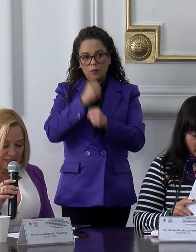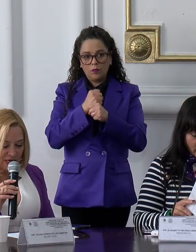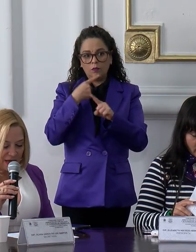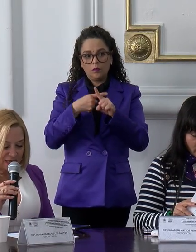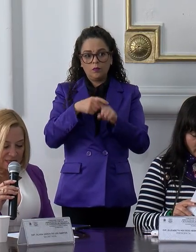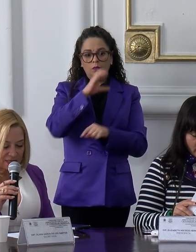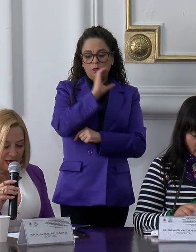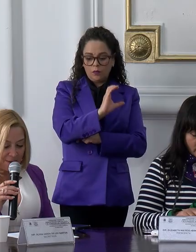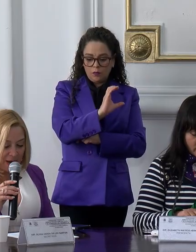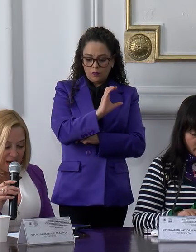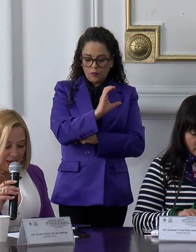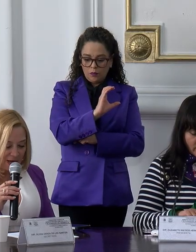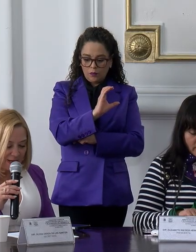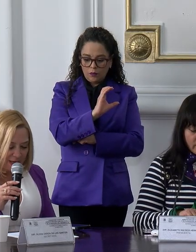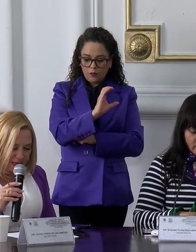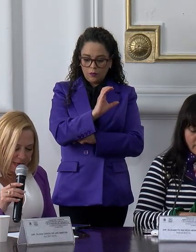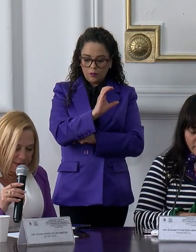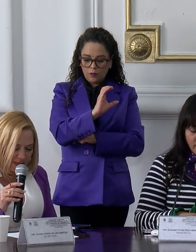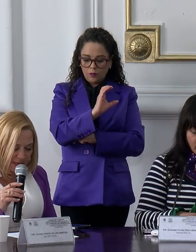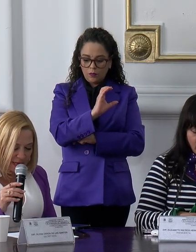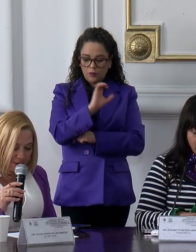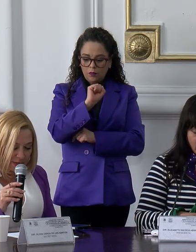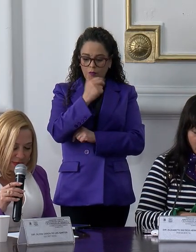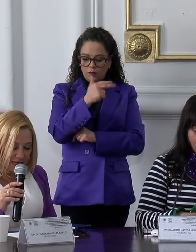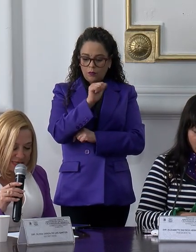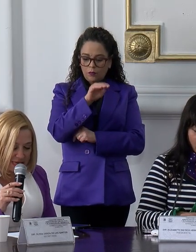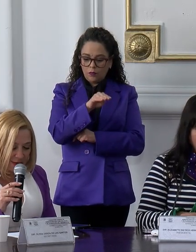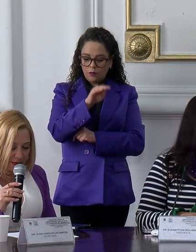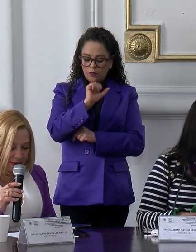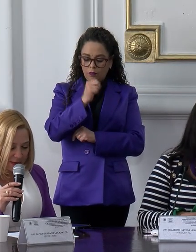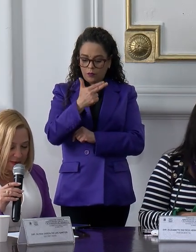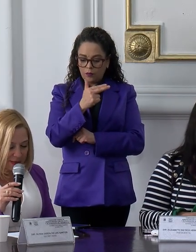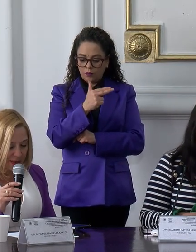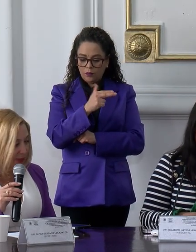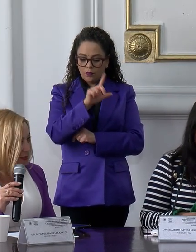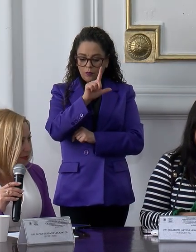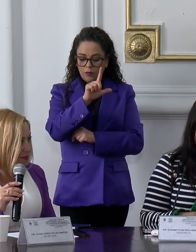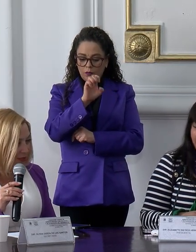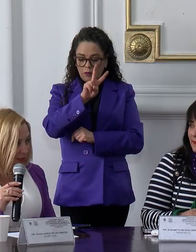C. Chama Levi Teresa